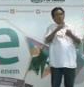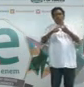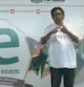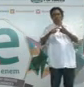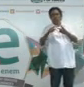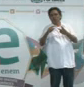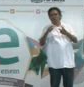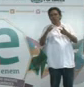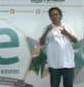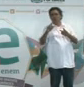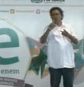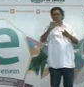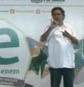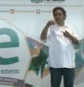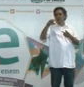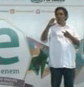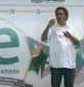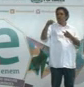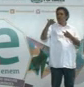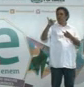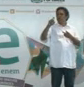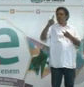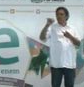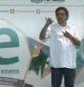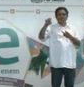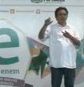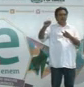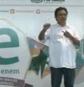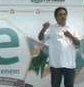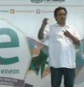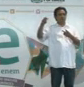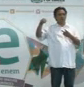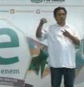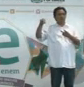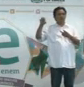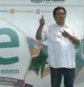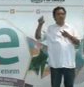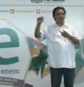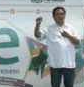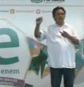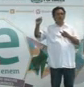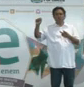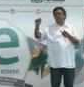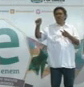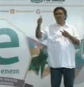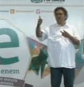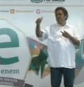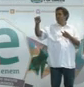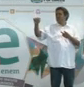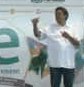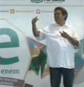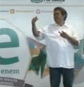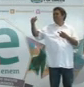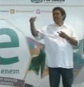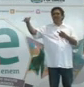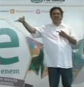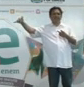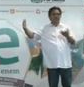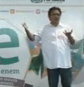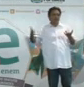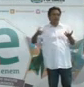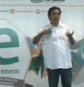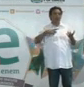e a Inconfidência Mineira, 1700 e não sei quanto. Olhe, na ditadura militar